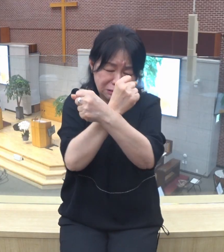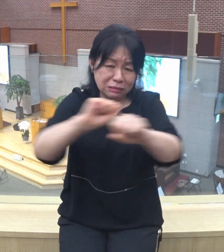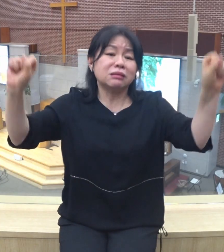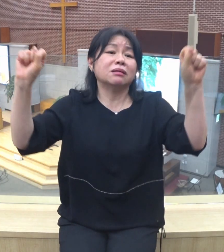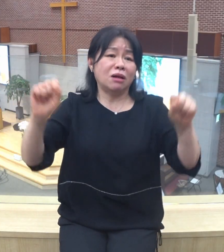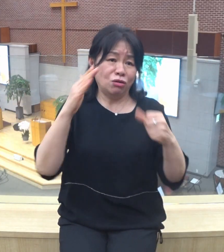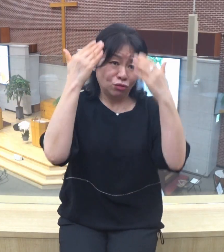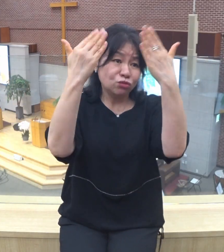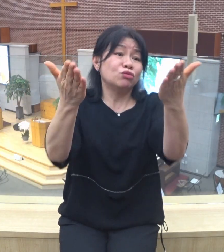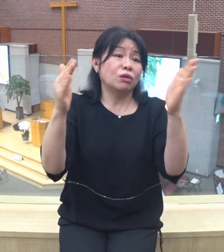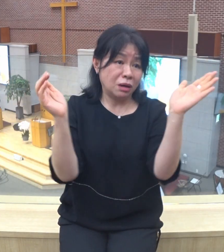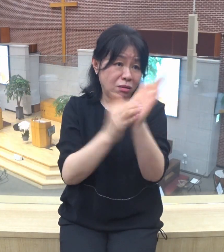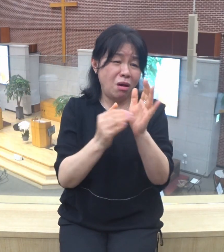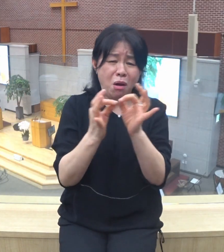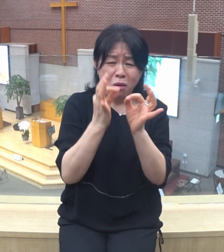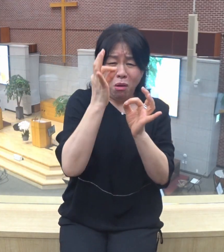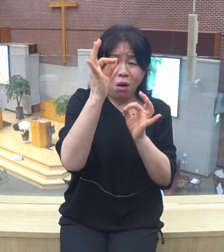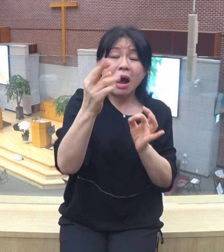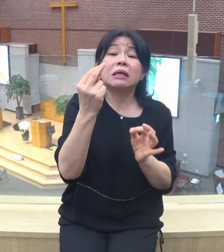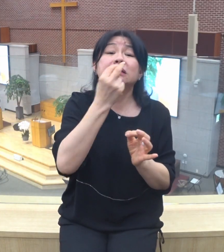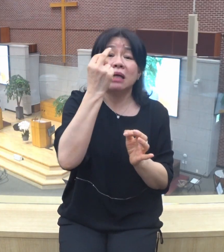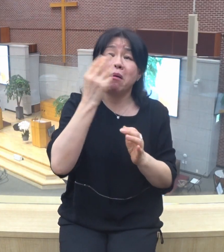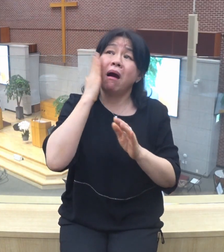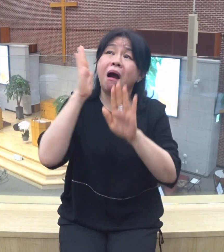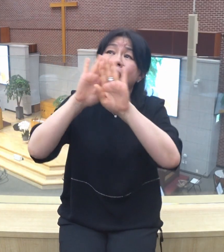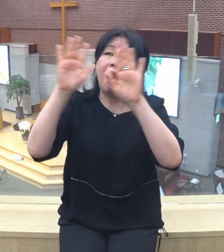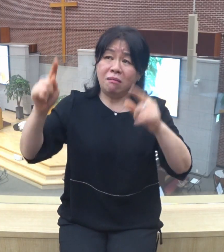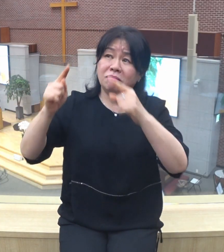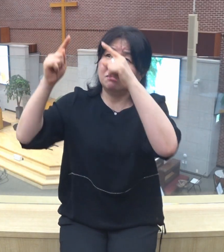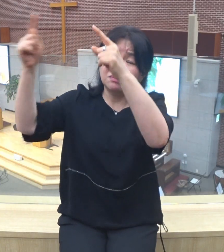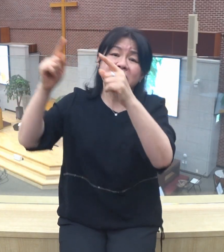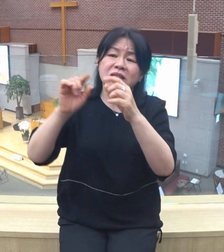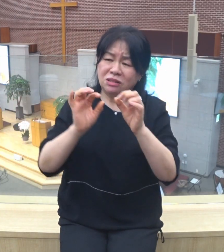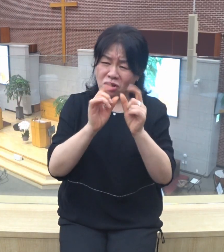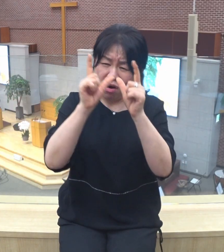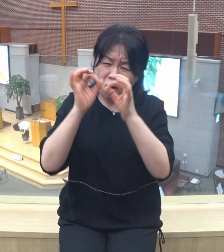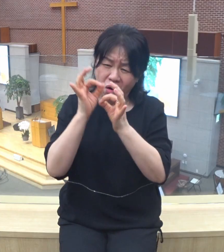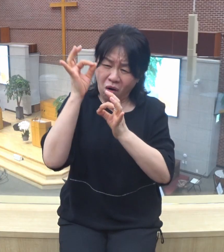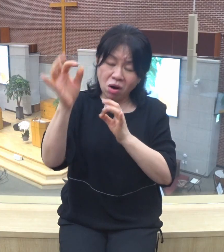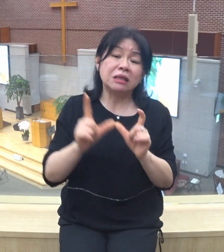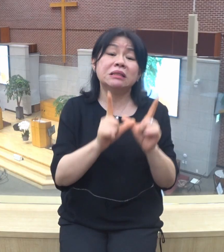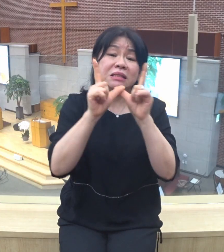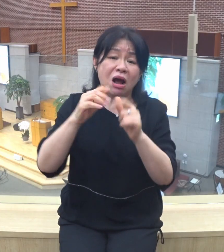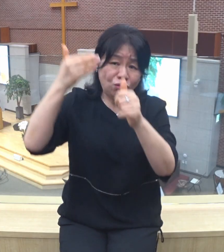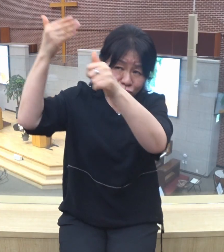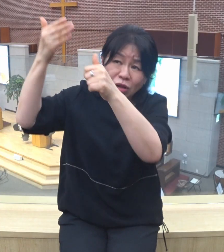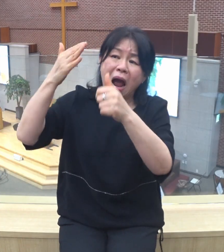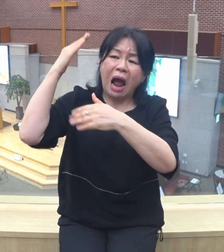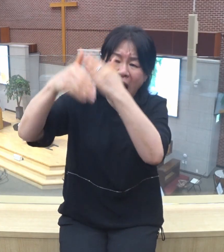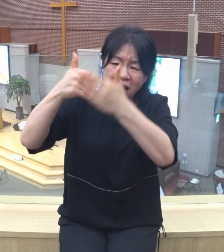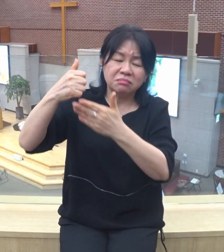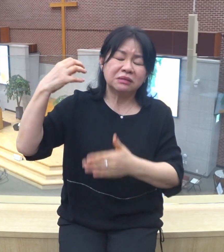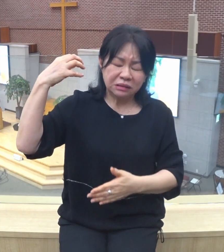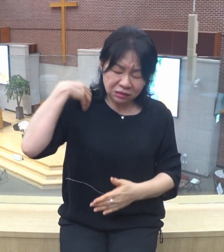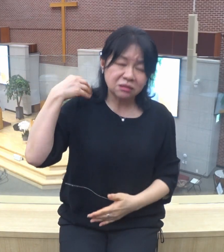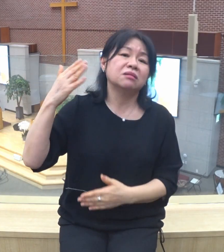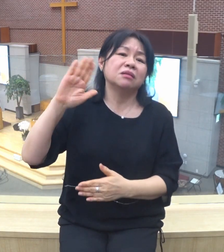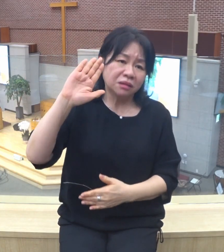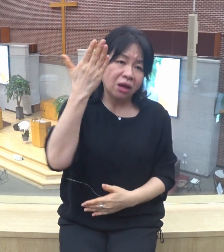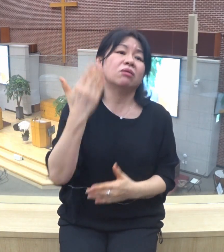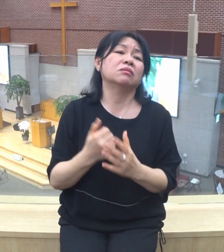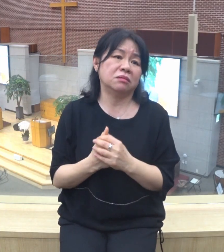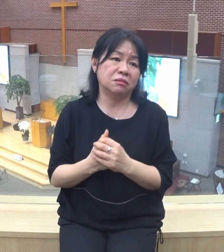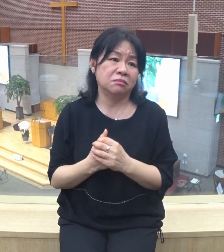하시고 영원한 생명을 주셨습니다. 그를 위한 하나님의 고통을 우리는 가늠할 수도